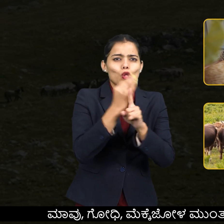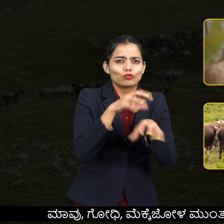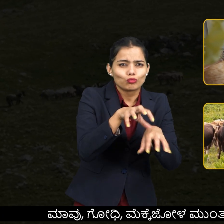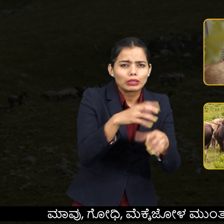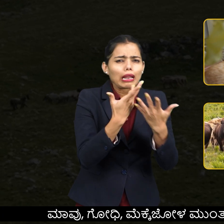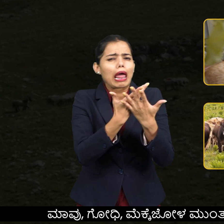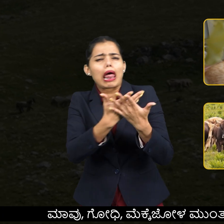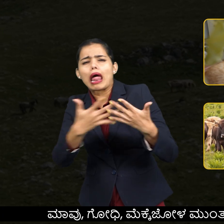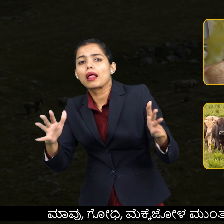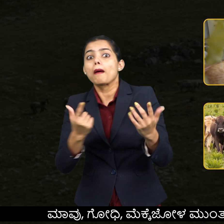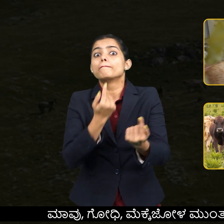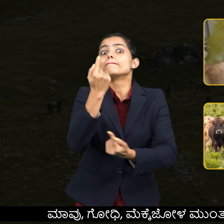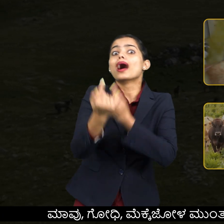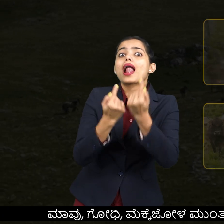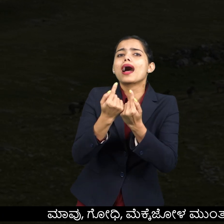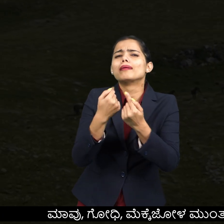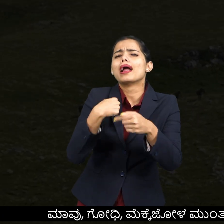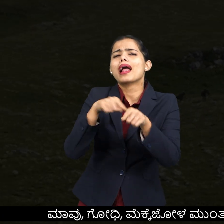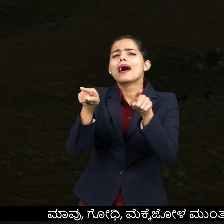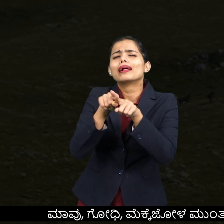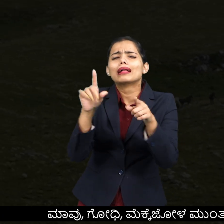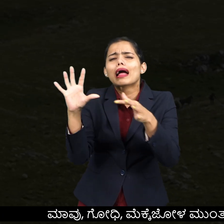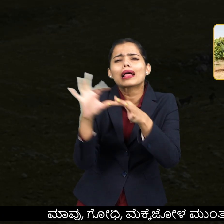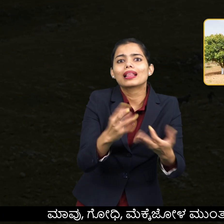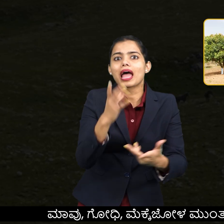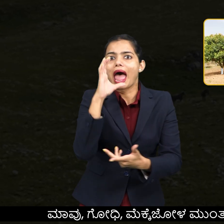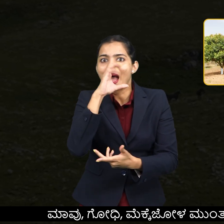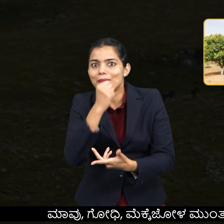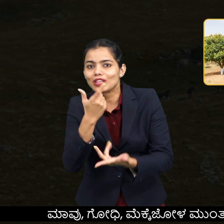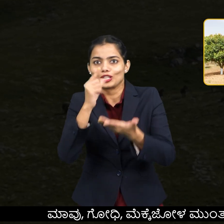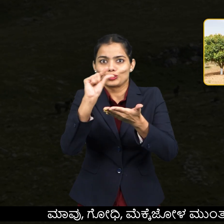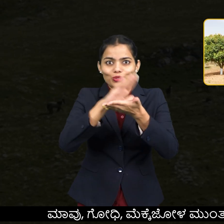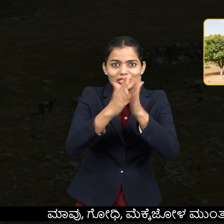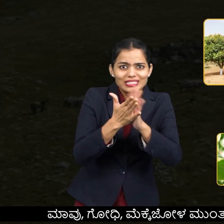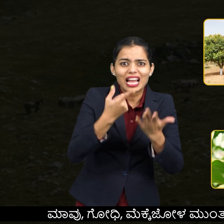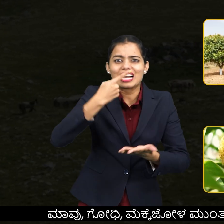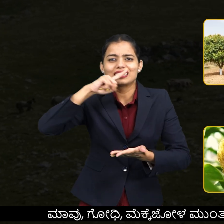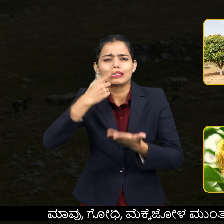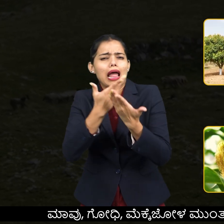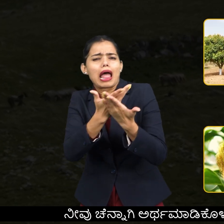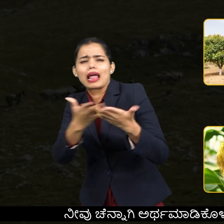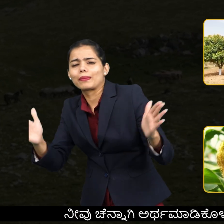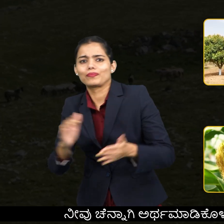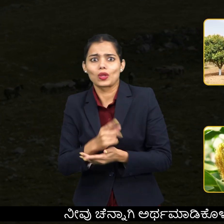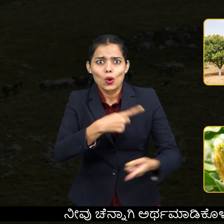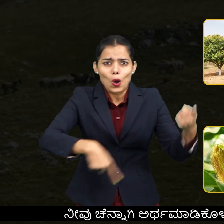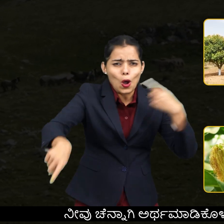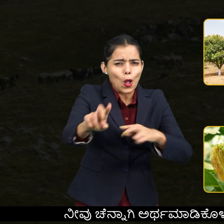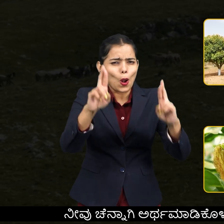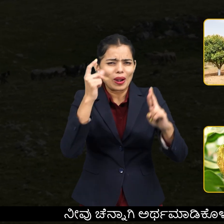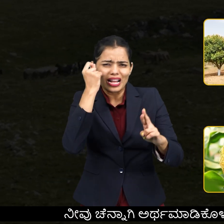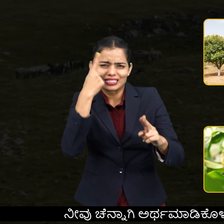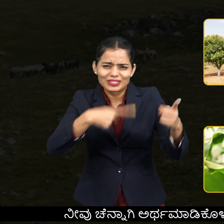ಗೋಧಿ, ಮೆಕ್ಕೆಜೋಳ ಮುಂತಾದ ಸಸ್ಯಗಳ ವಿಷಯದಲ್ಲೂ ಇದು ನಿಜ. ನೀವು ಚೆನ್ನಾಗಿ